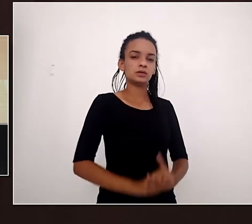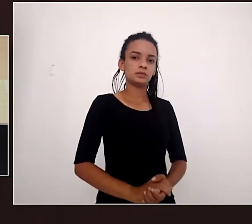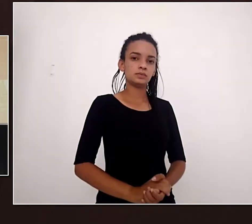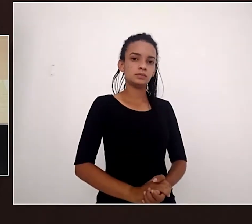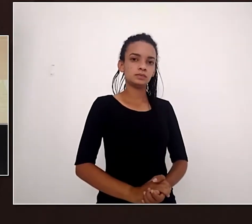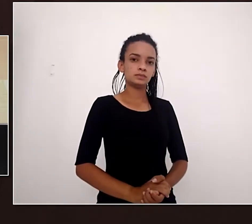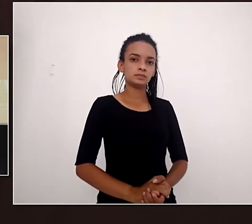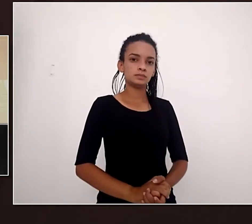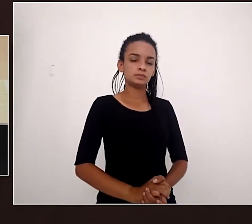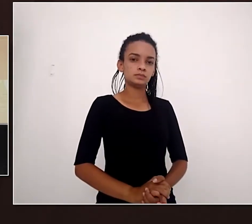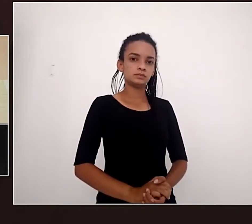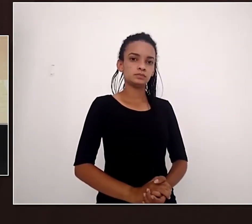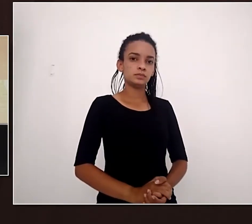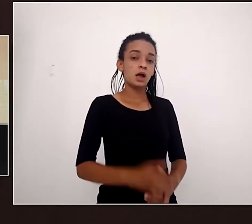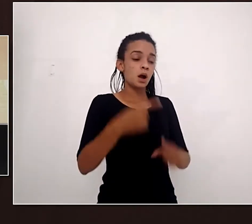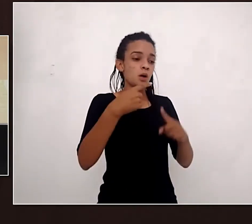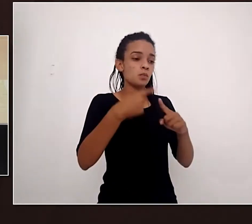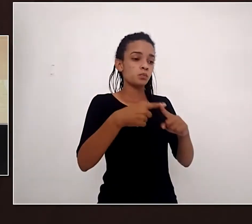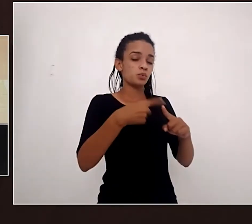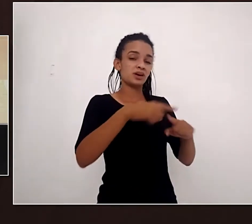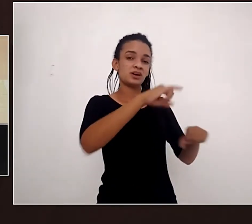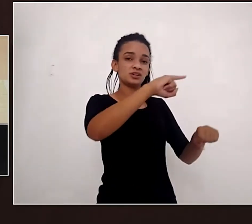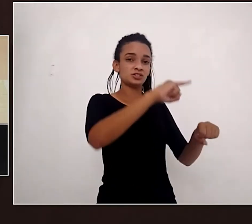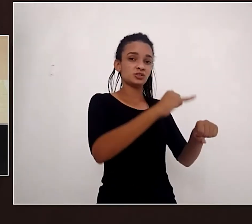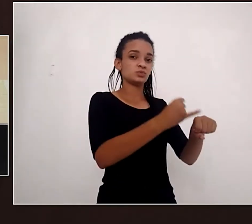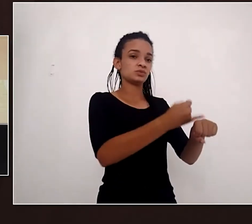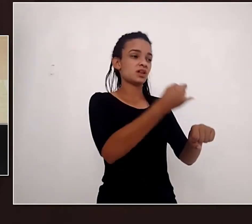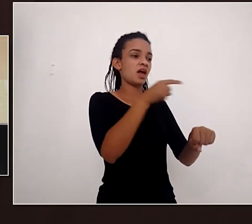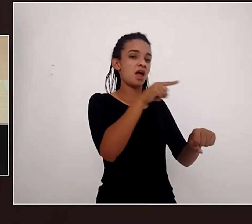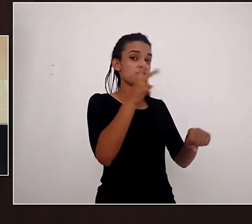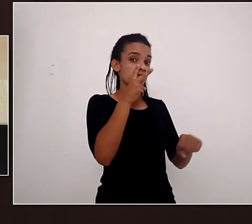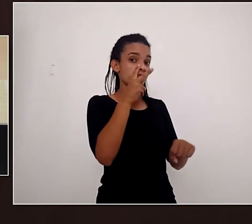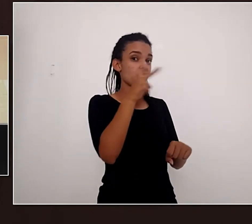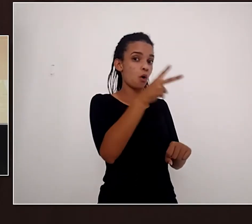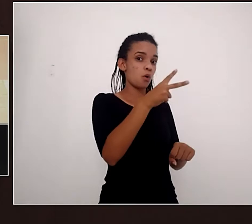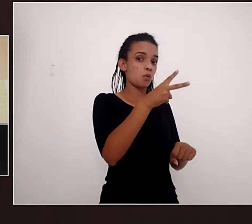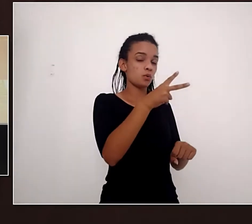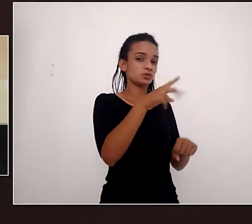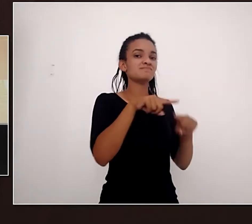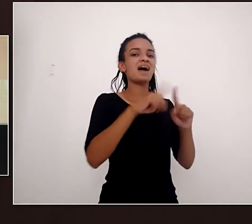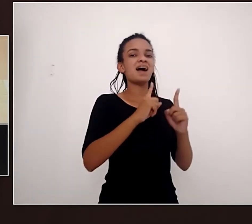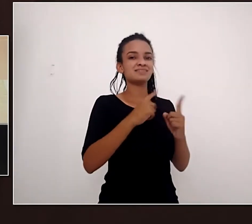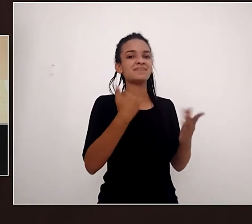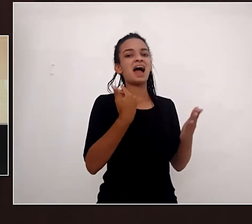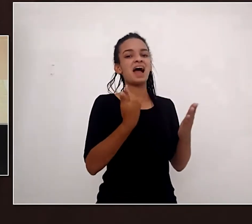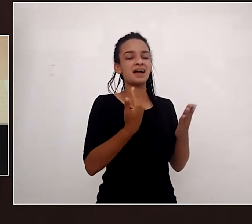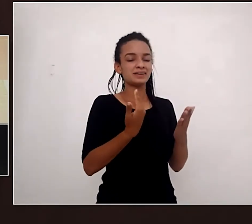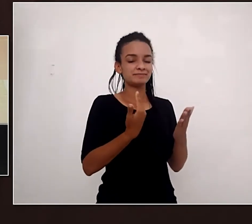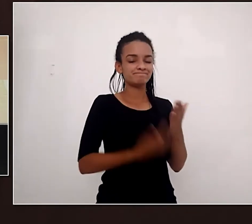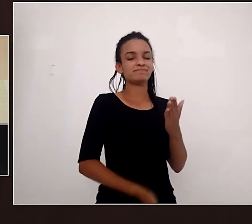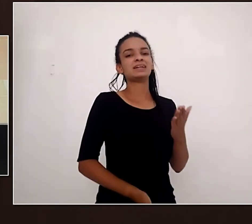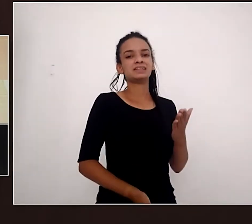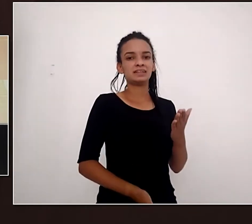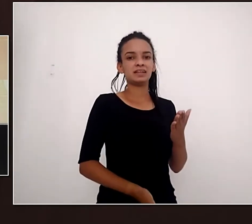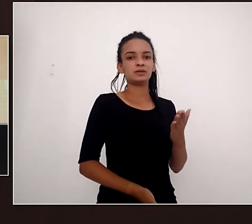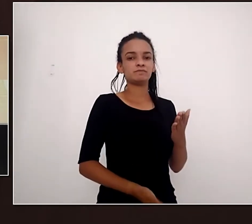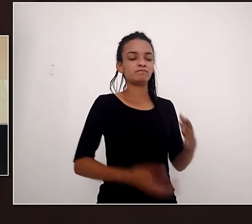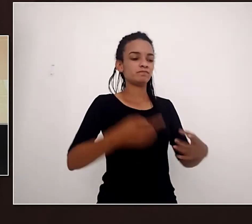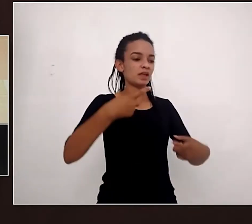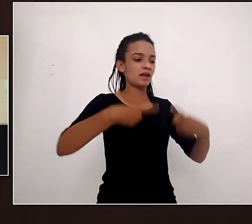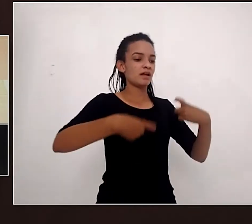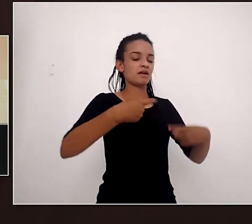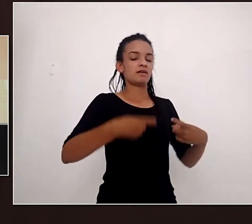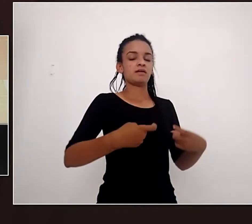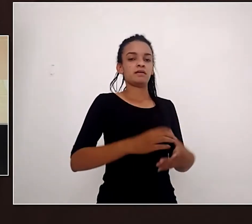porque Jerusalém, a cidade era muito fortificada, era muito difícil penetrar, então eles sitiaram, tá? E aqui diz: